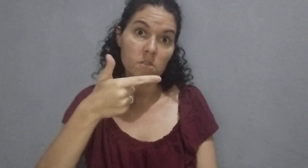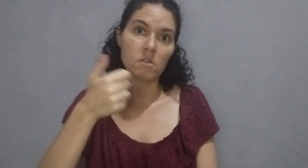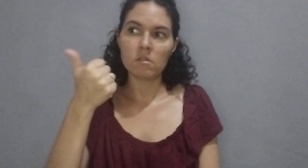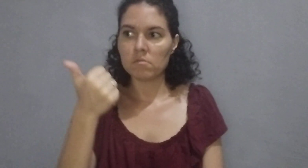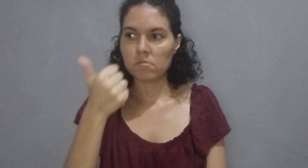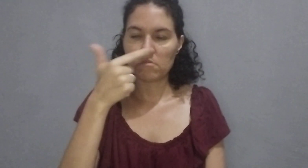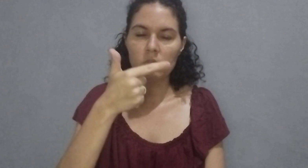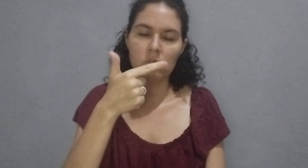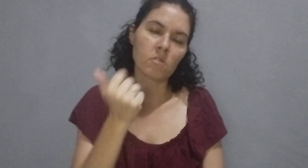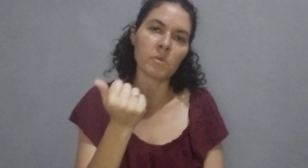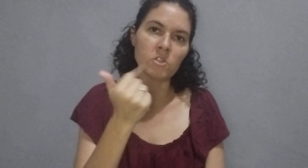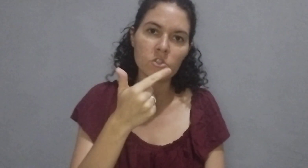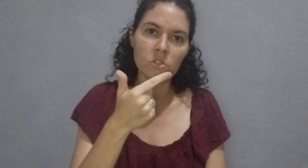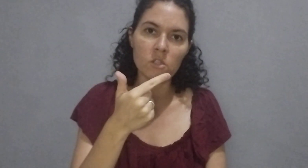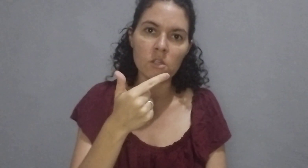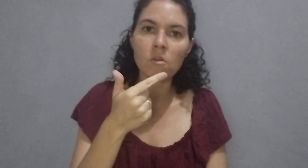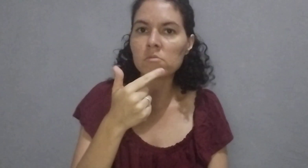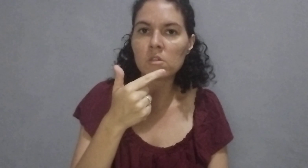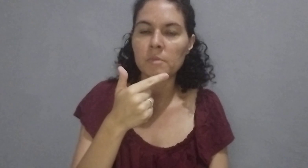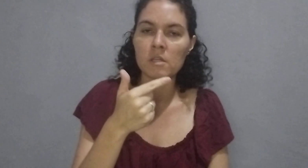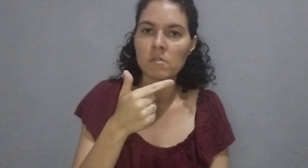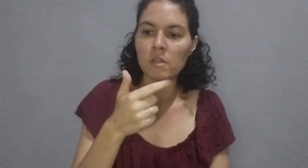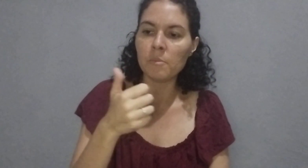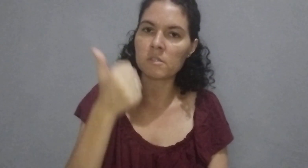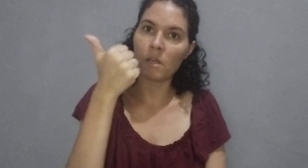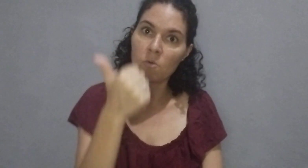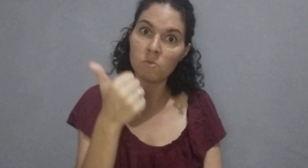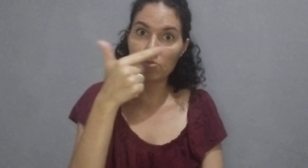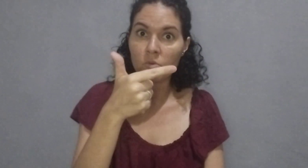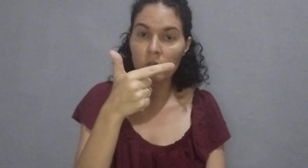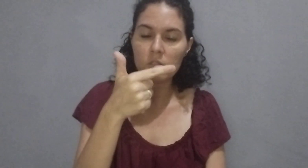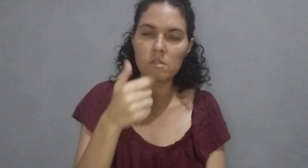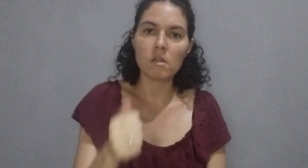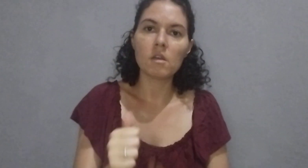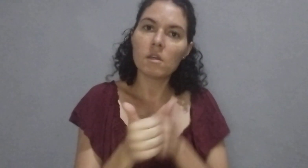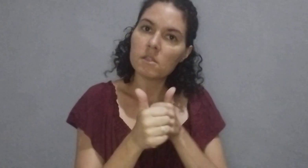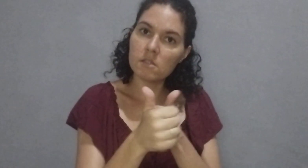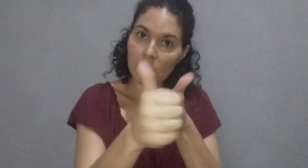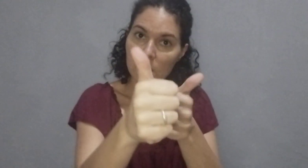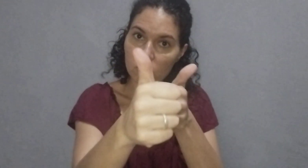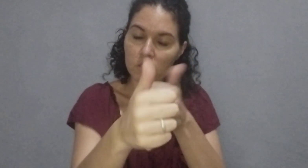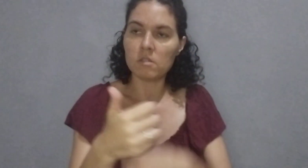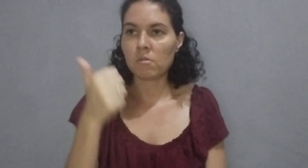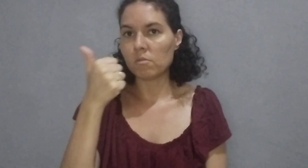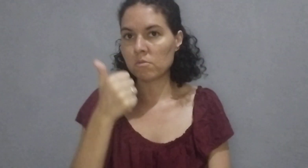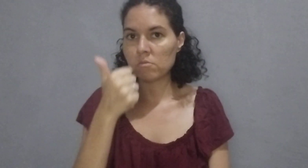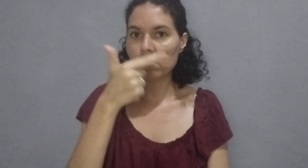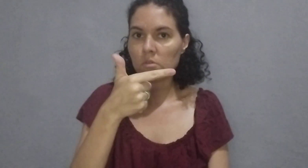2, como a gente conta a numeração em Libras, né? 1, 2, seguidores. Então, 1,